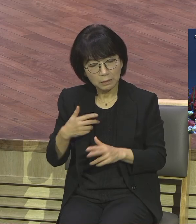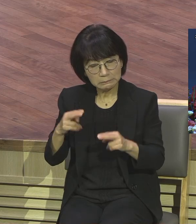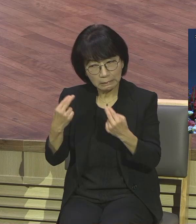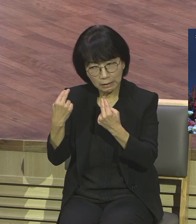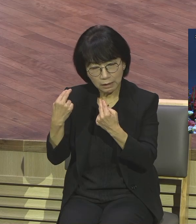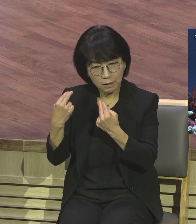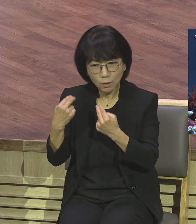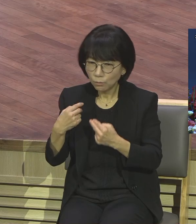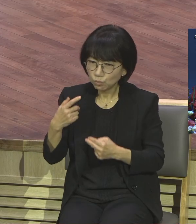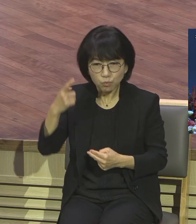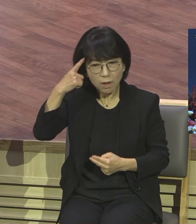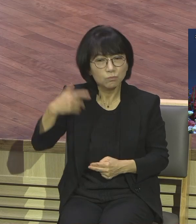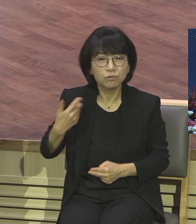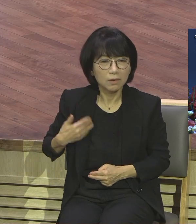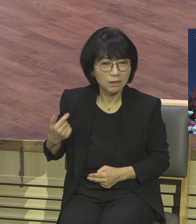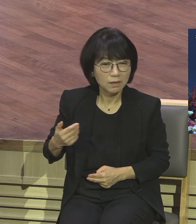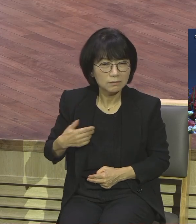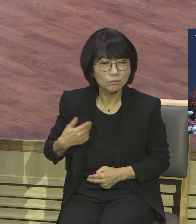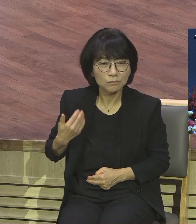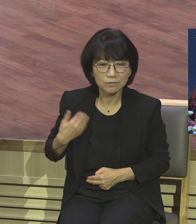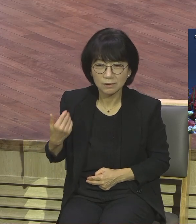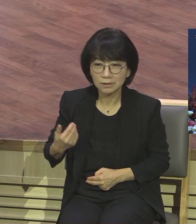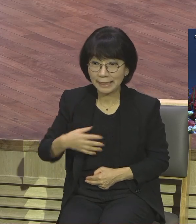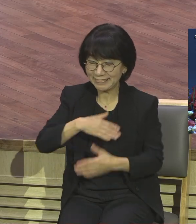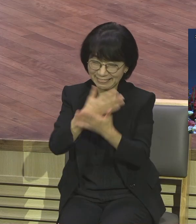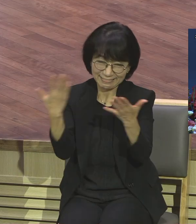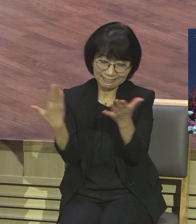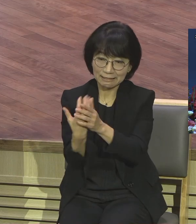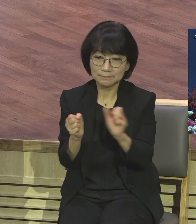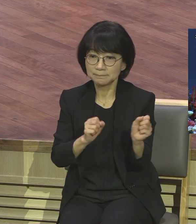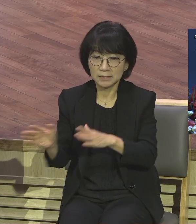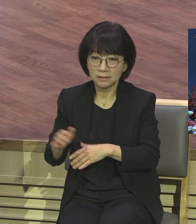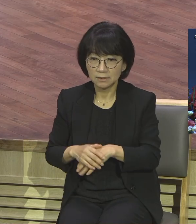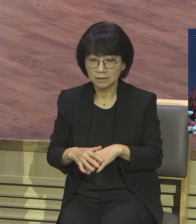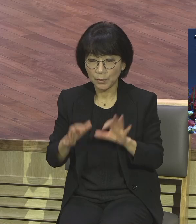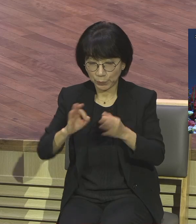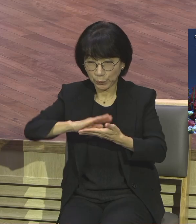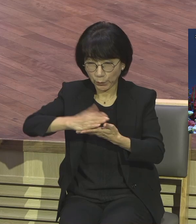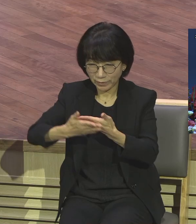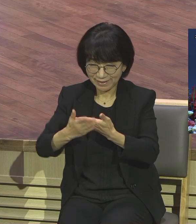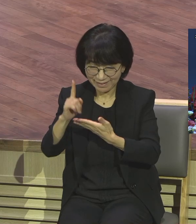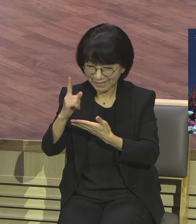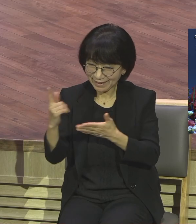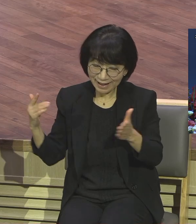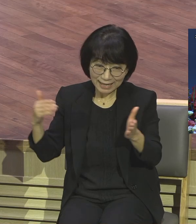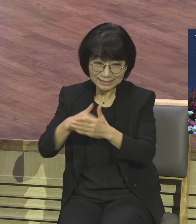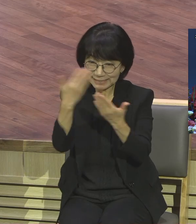때 신기하고 놀라워. 싹 통장 하나 없었습니다.